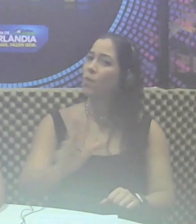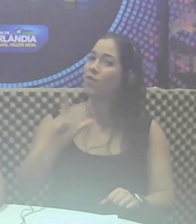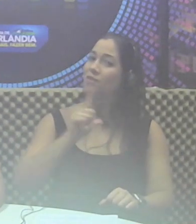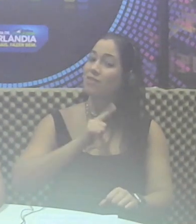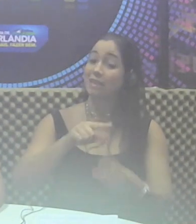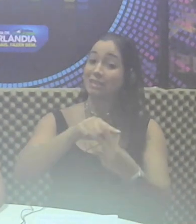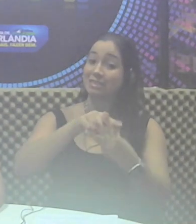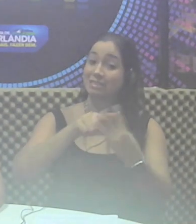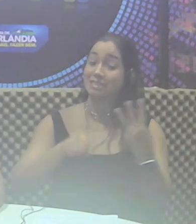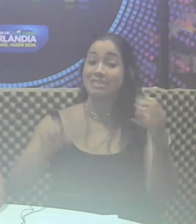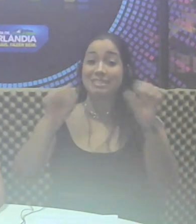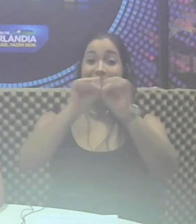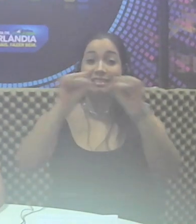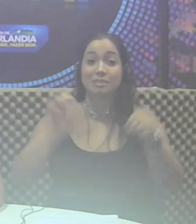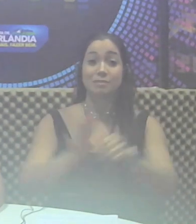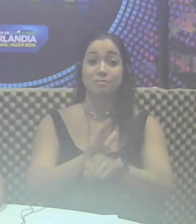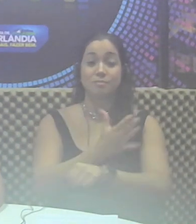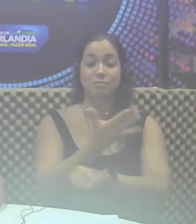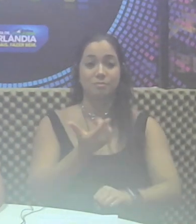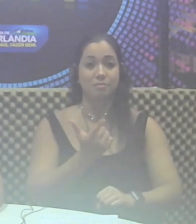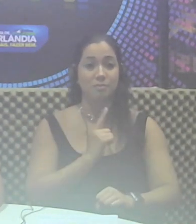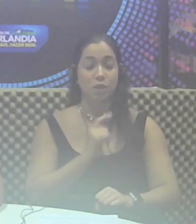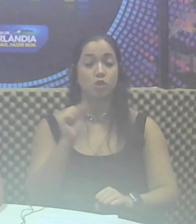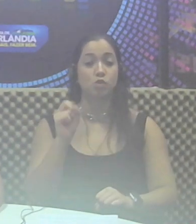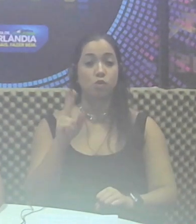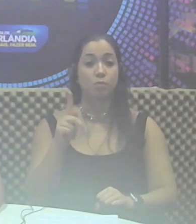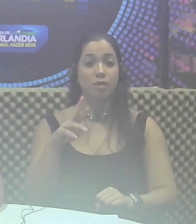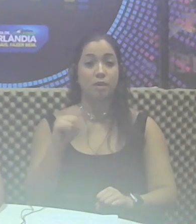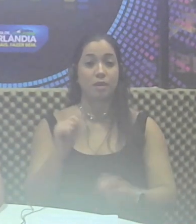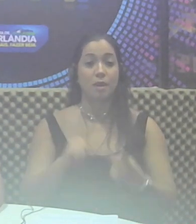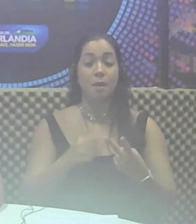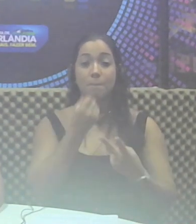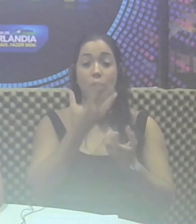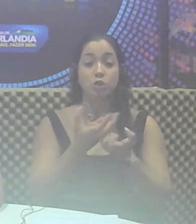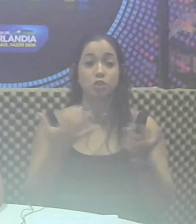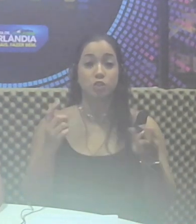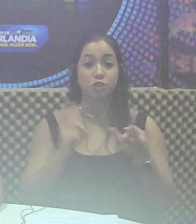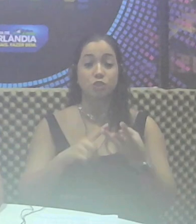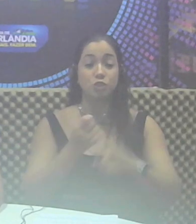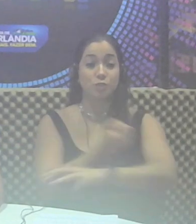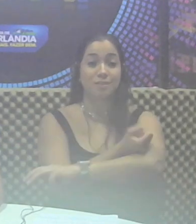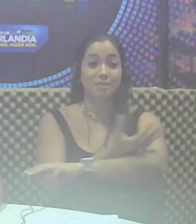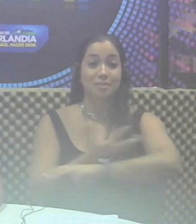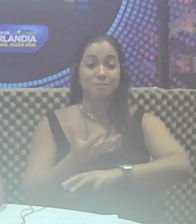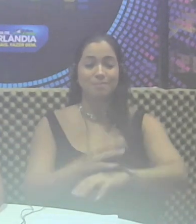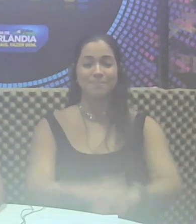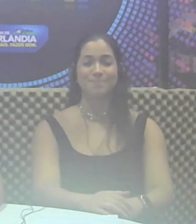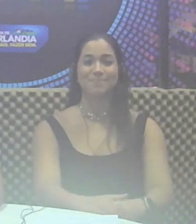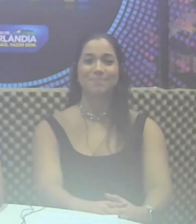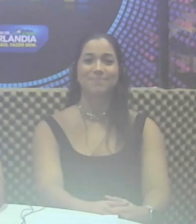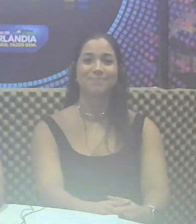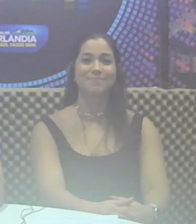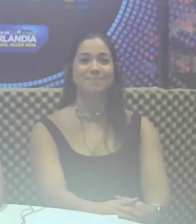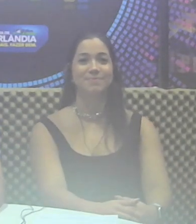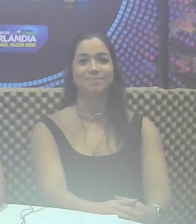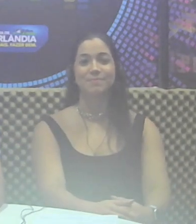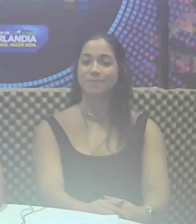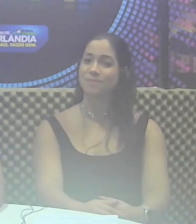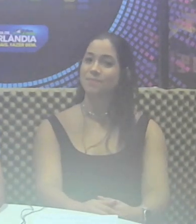3 sistemas de abastecimento, sendo eles Sucupira, Bom Jardim e Capim Branco.